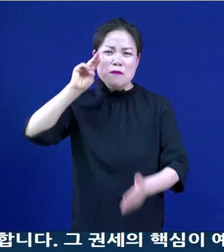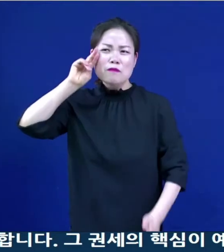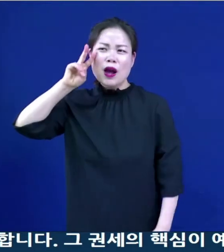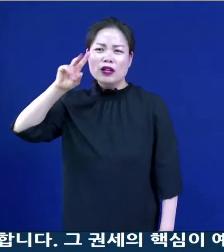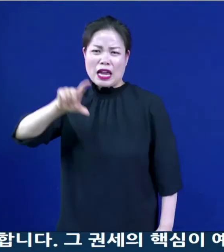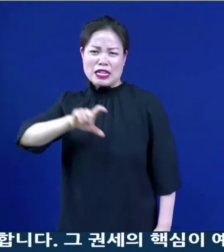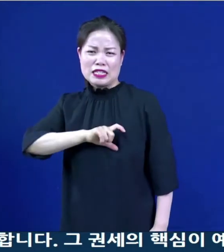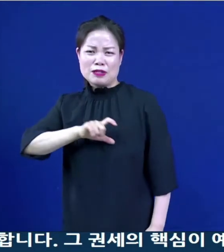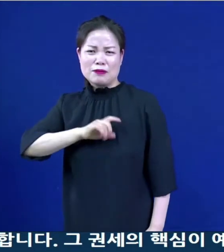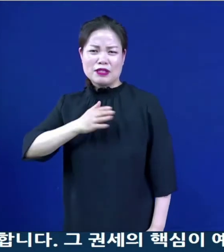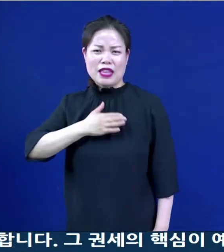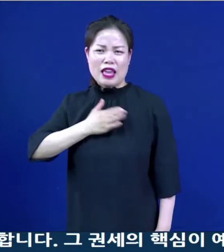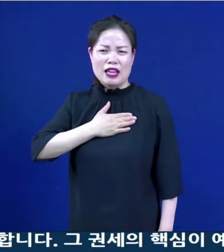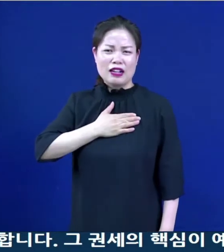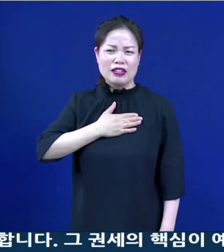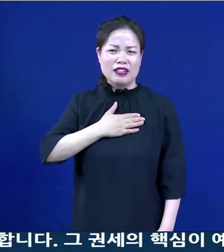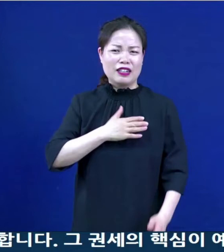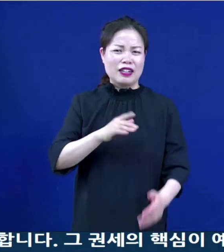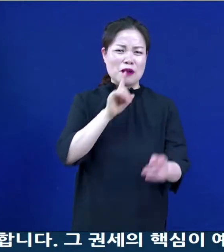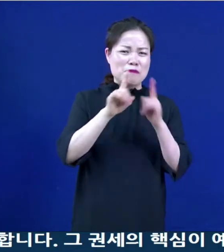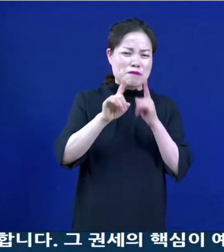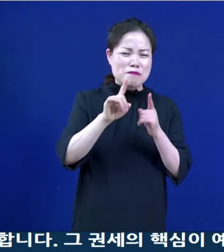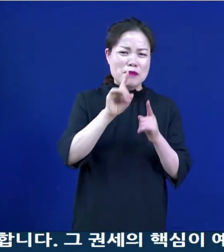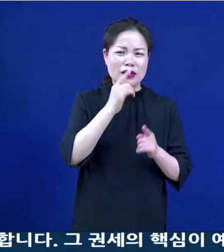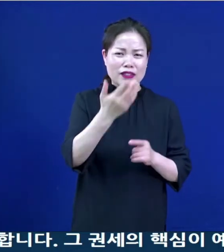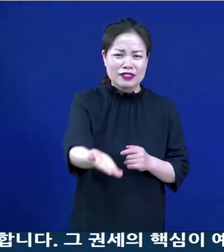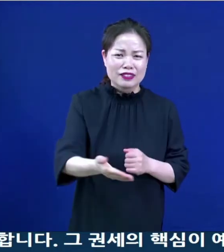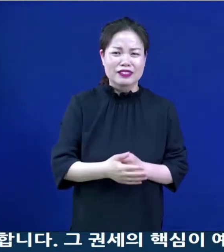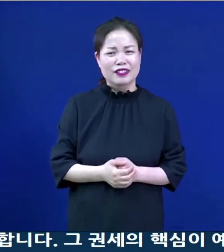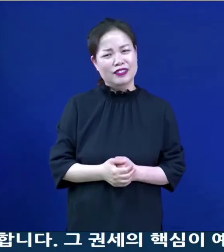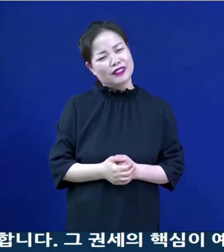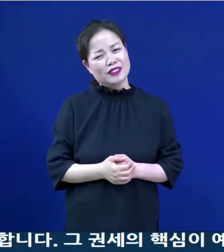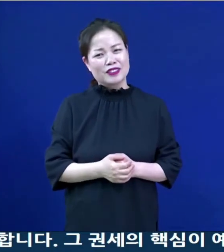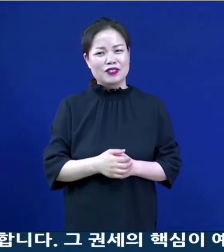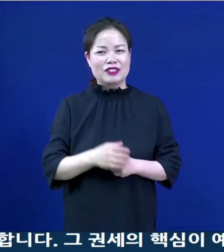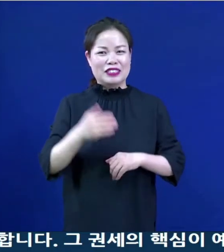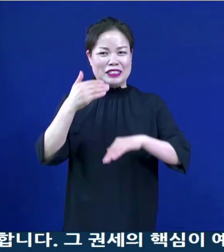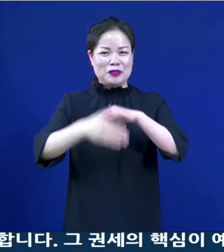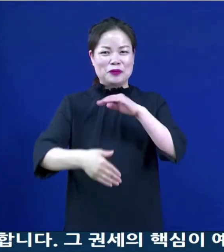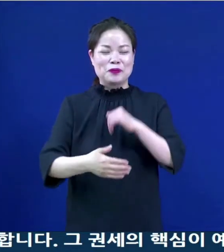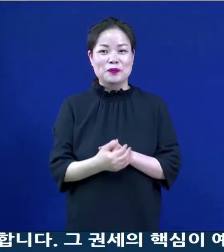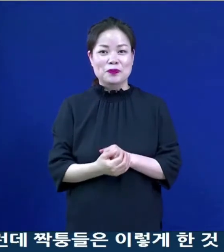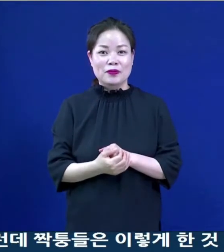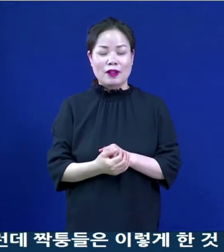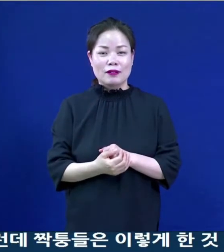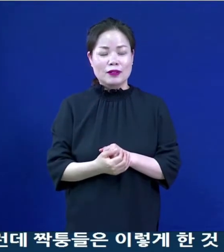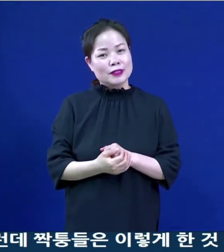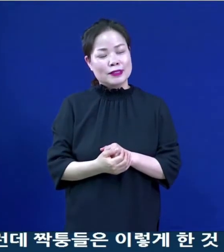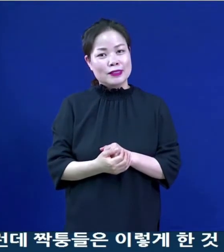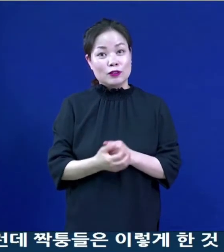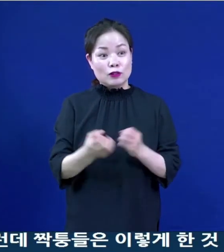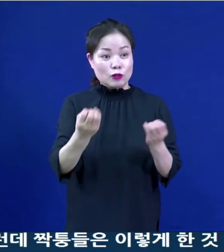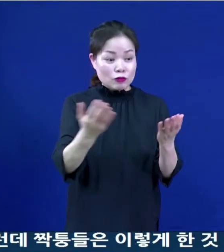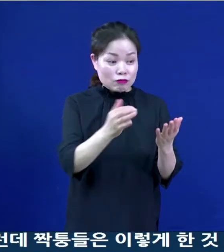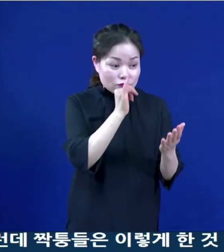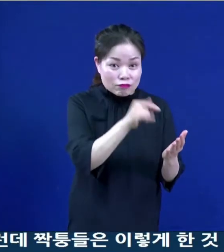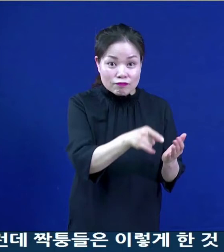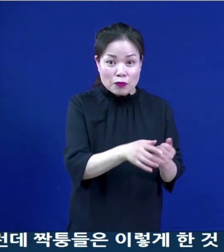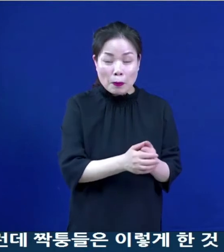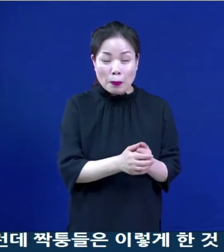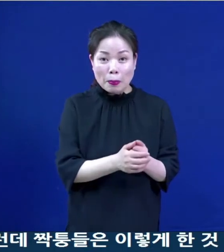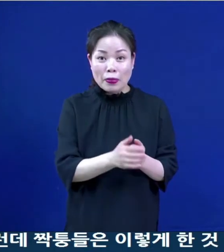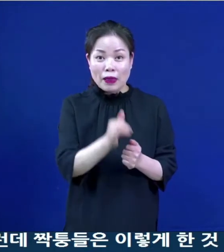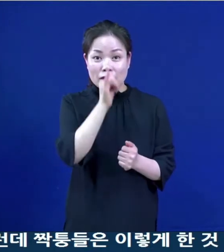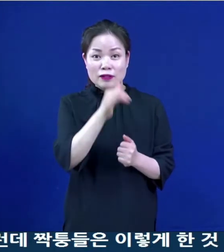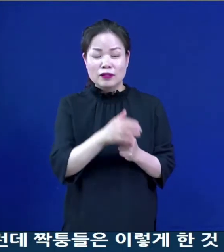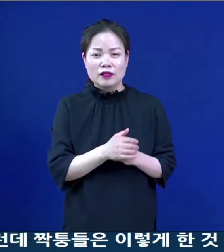바울의 이름을 내가 흉내내어 명하노니, 이렇게 한 것 같아요. 근데 그래도 좀 역사가 일어난 것 같아요. 그래도